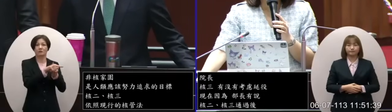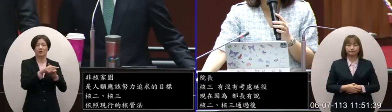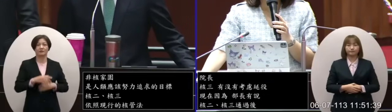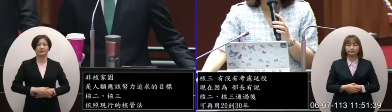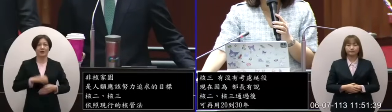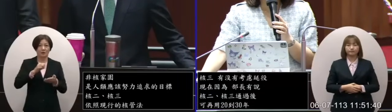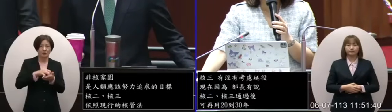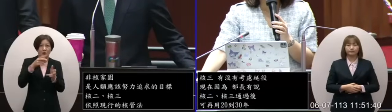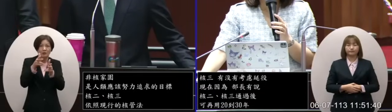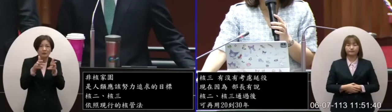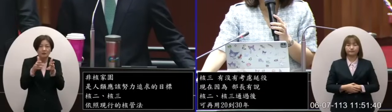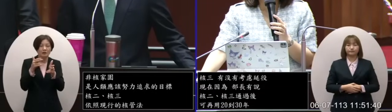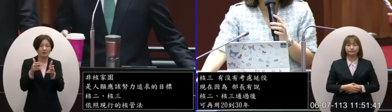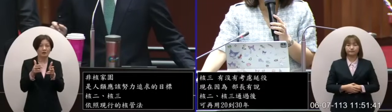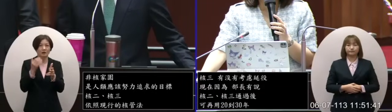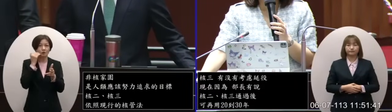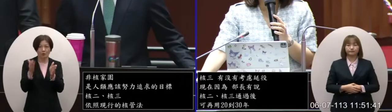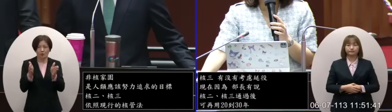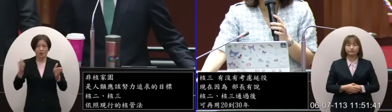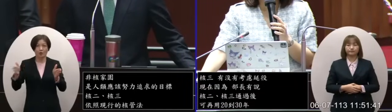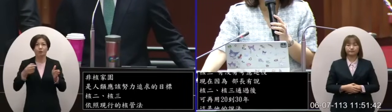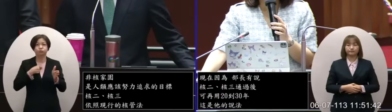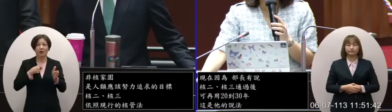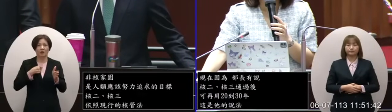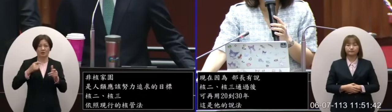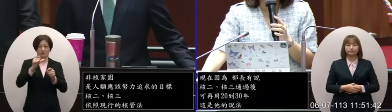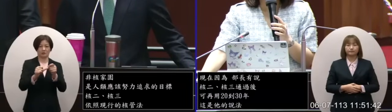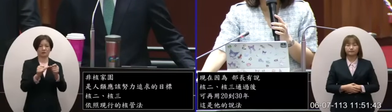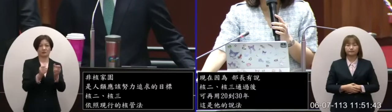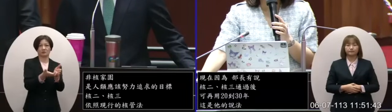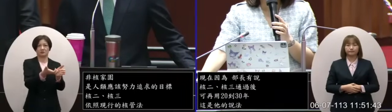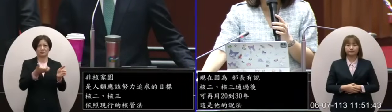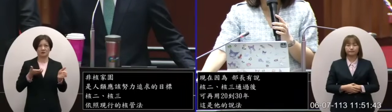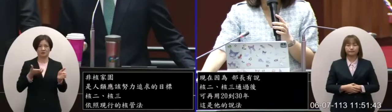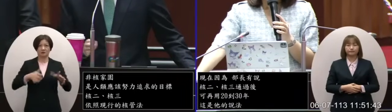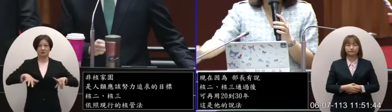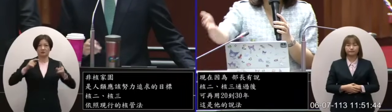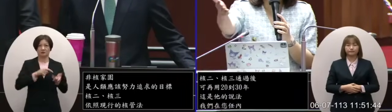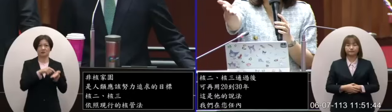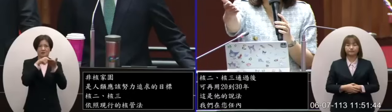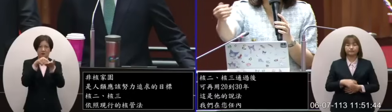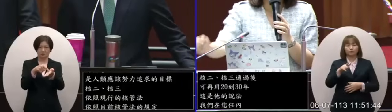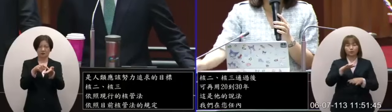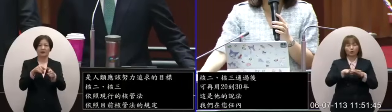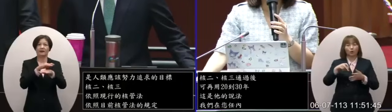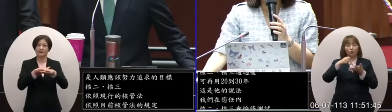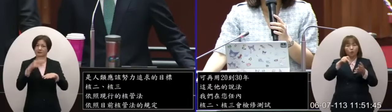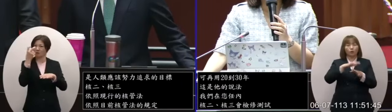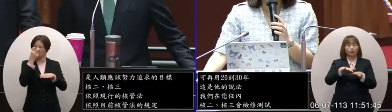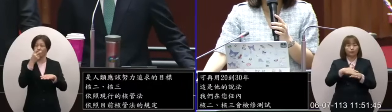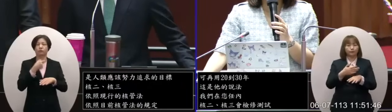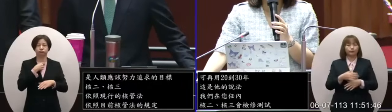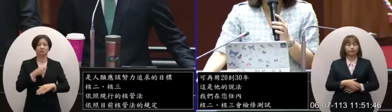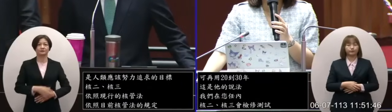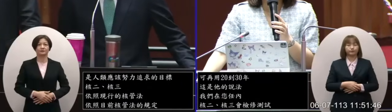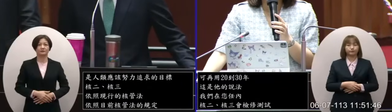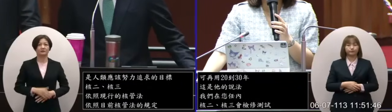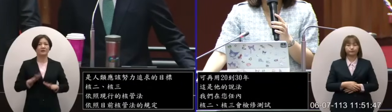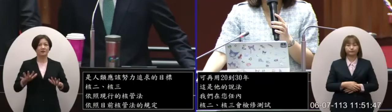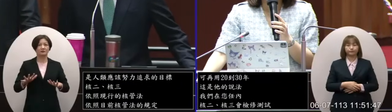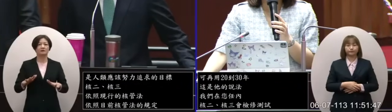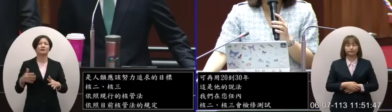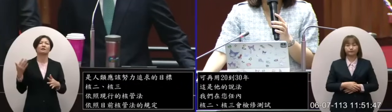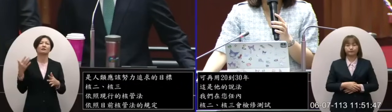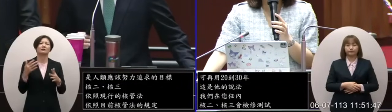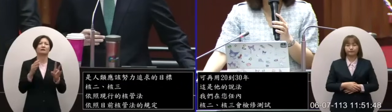厂要延役，它必须在5年之前就提出相关的很多安全检 查。那你们会提出吗？ 现在已经过了那